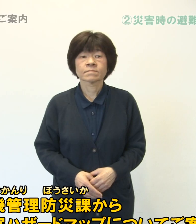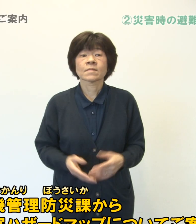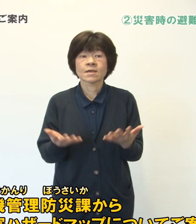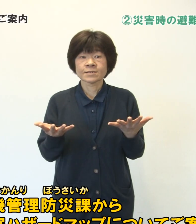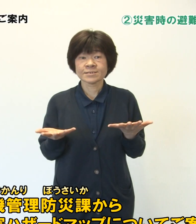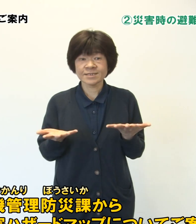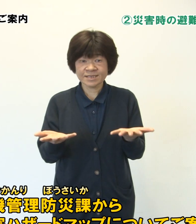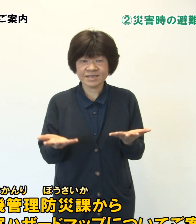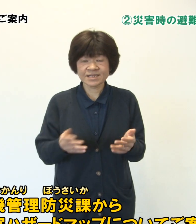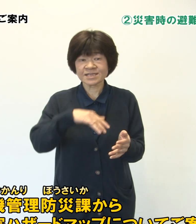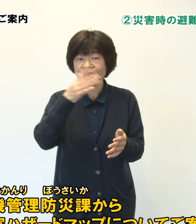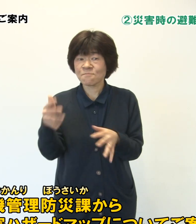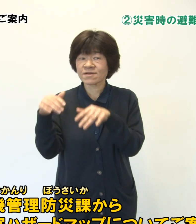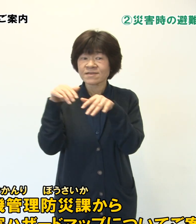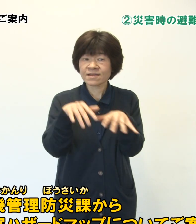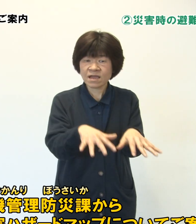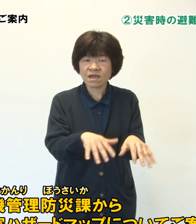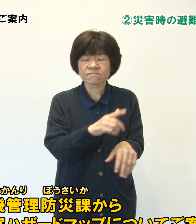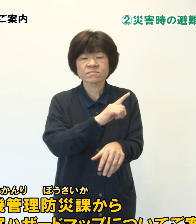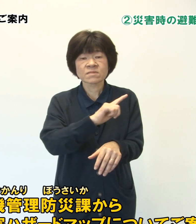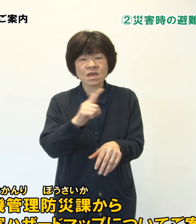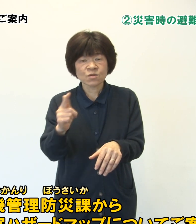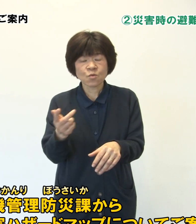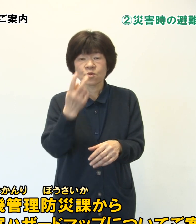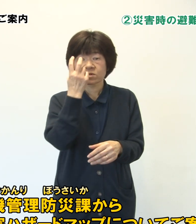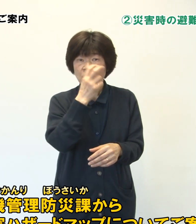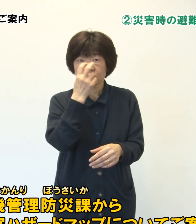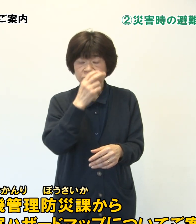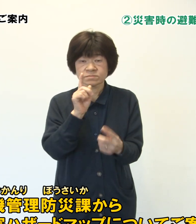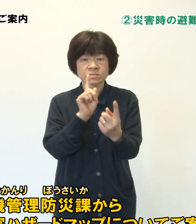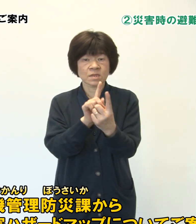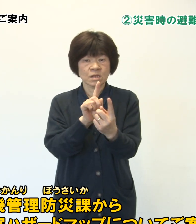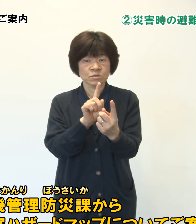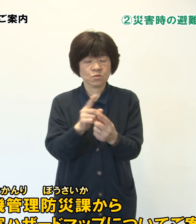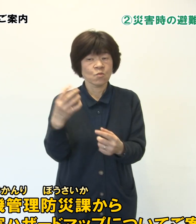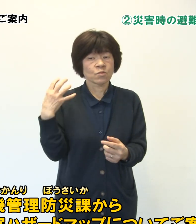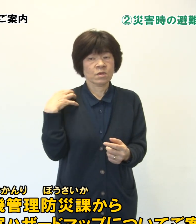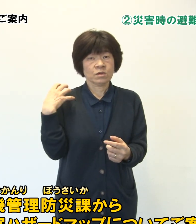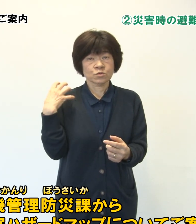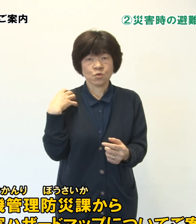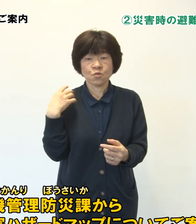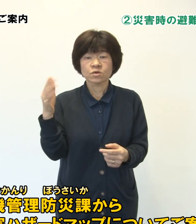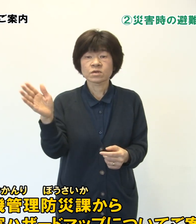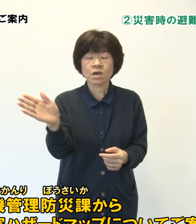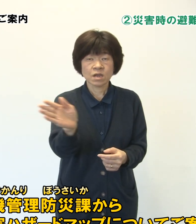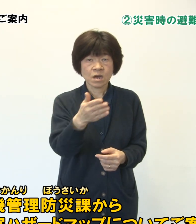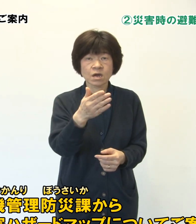上田市危機管理防災課から上田市災害ハザードマップについてご案内します。